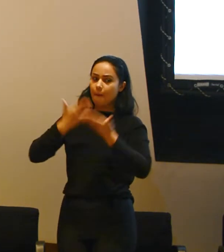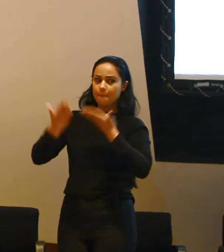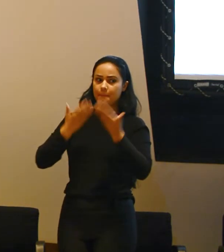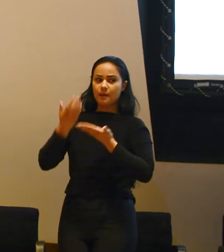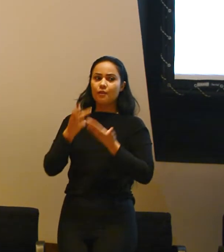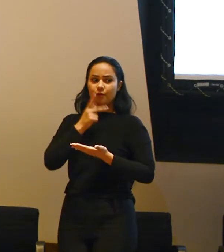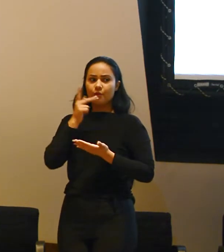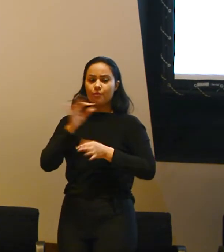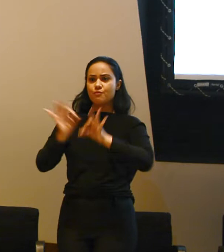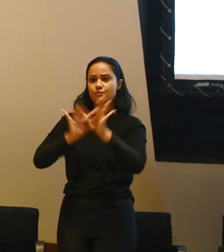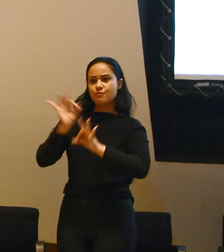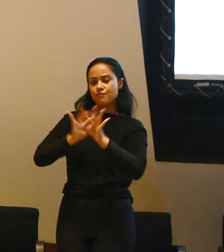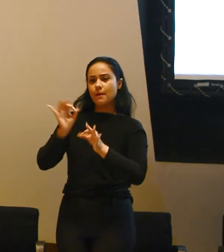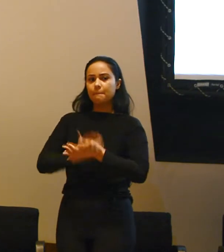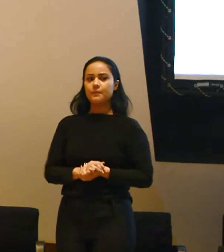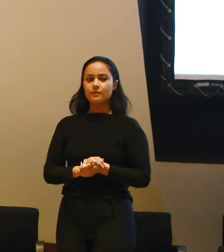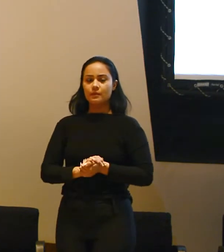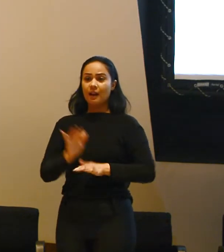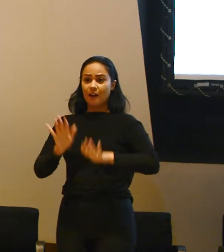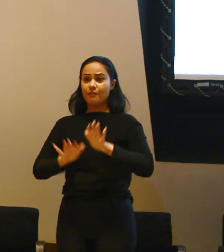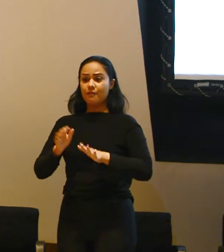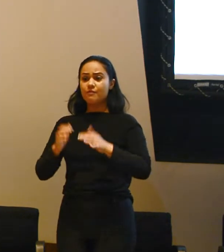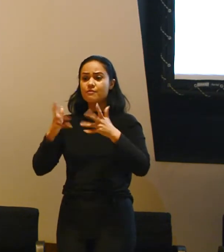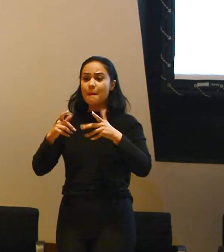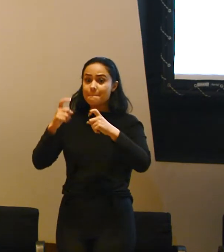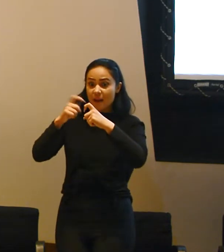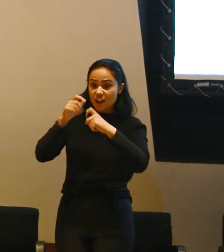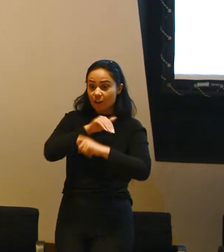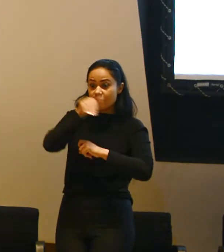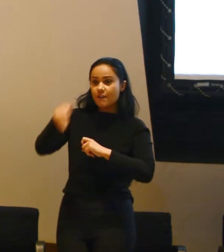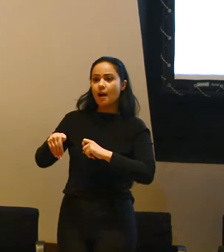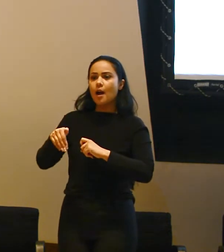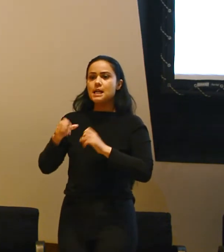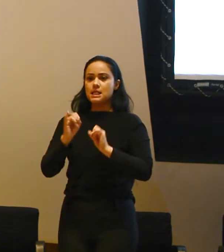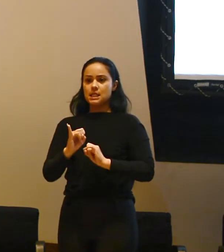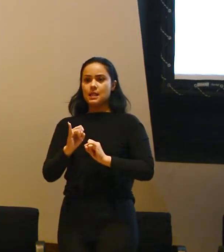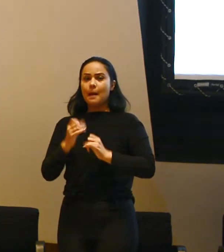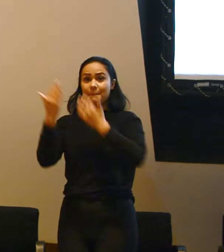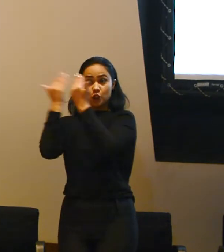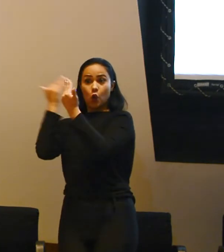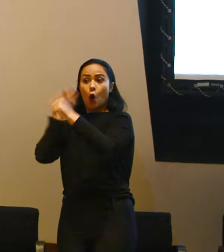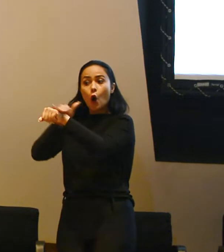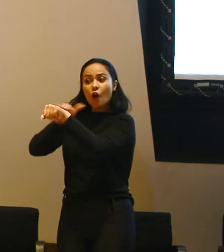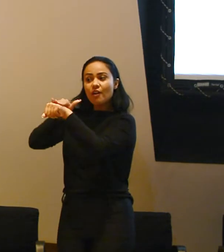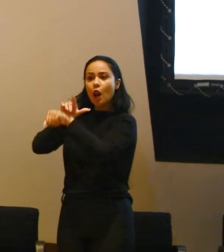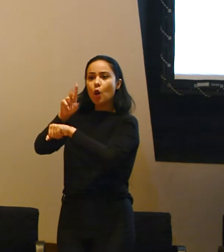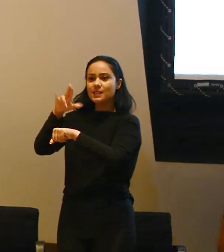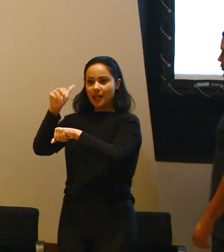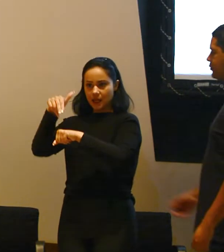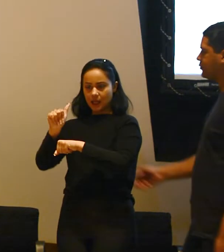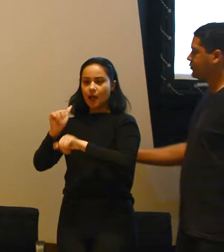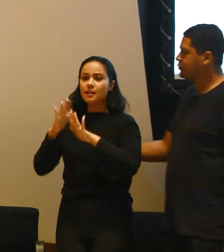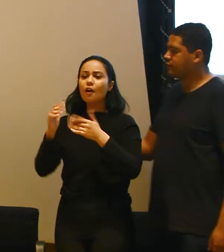com a fono do mapeamento. Às vezes, se for uma questão médica, a gente vai. Se for uma questão psicológica, a gente conversa com a Luciana. Então,